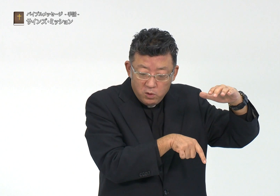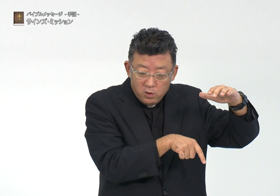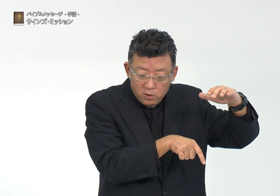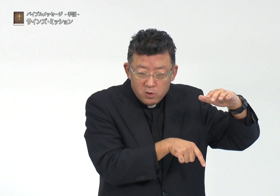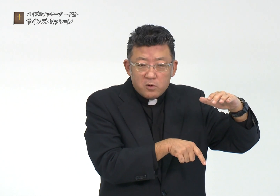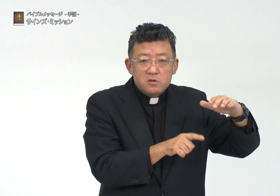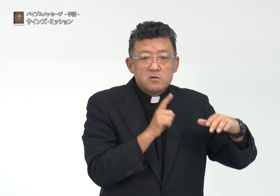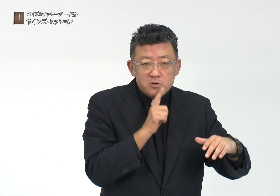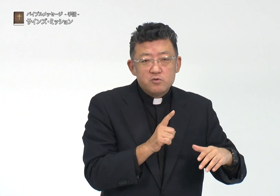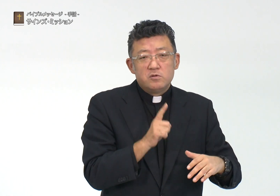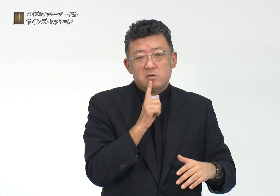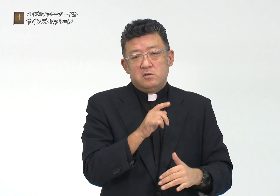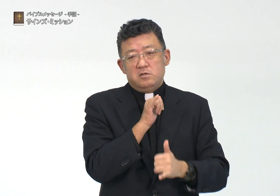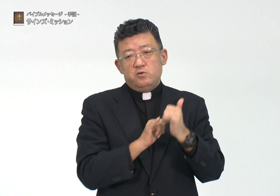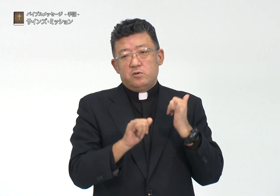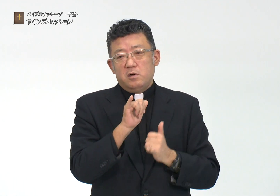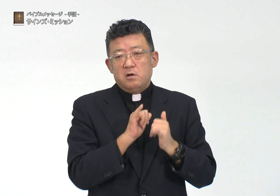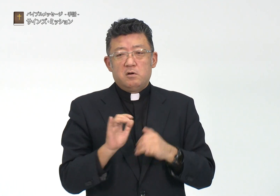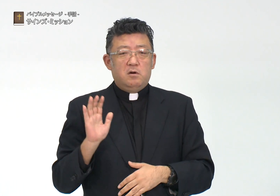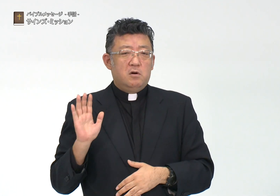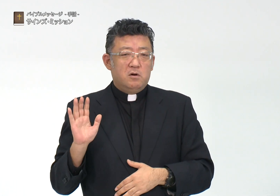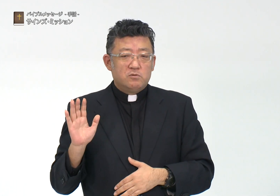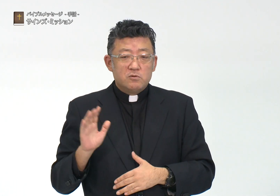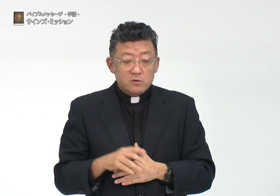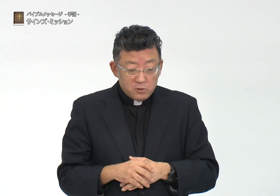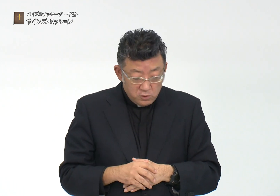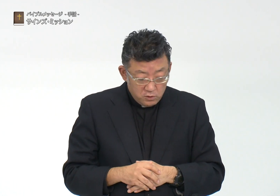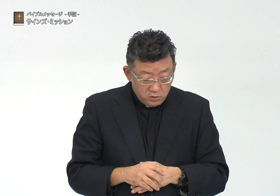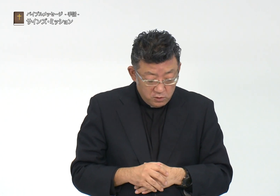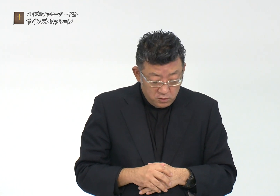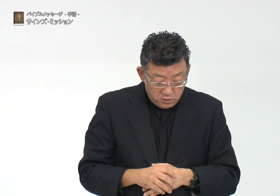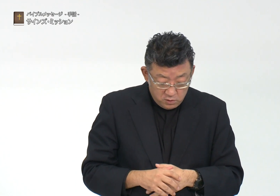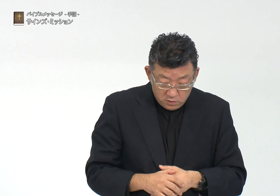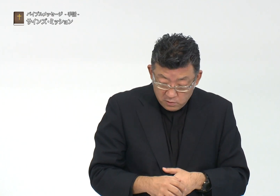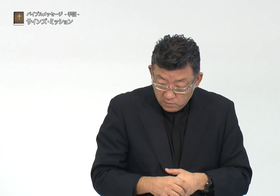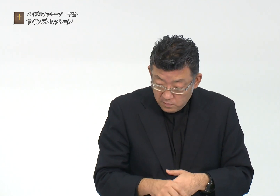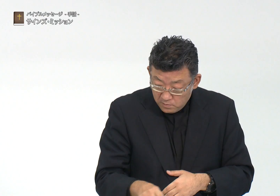岩の洞窟だったという伝承があります